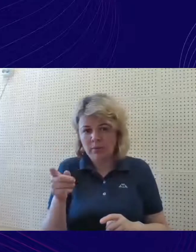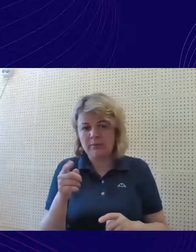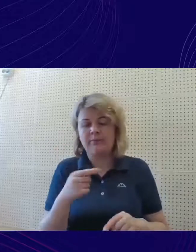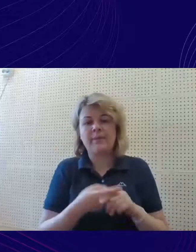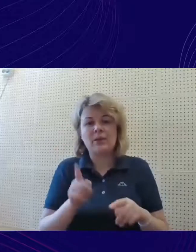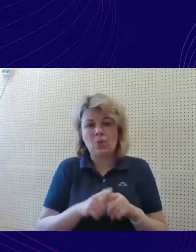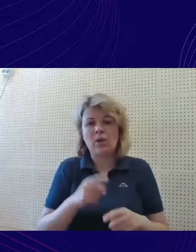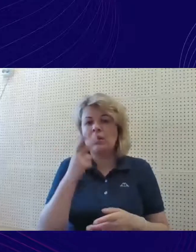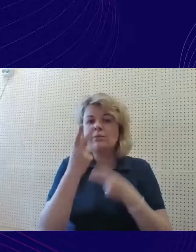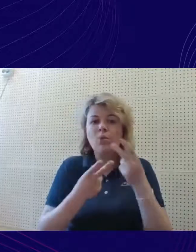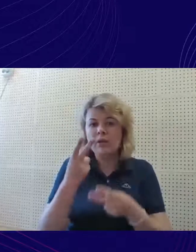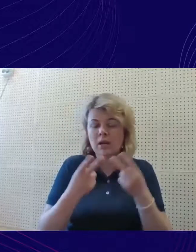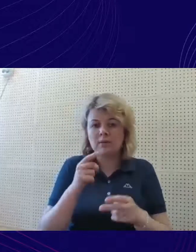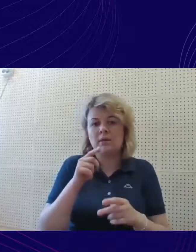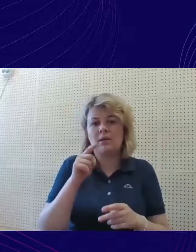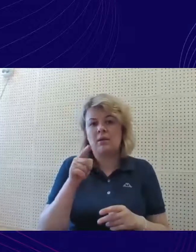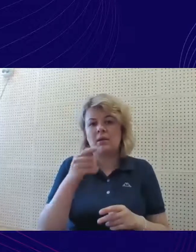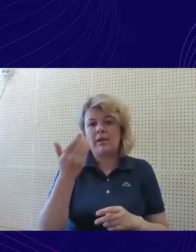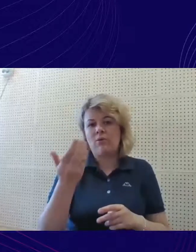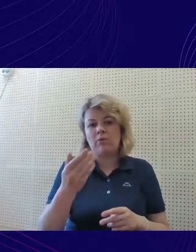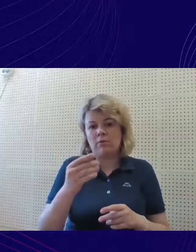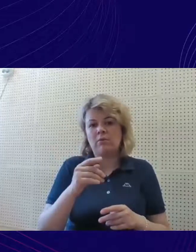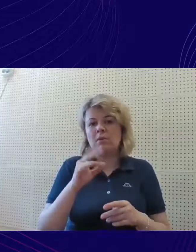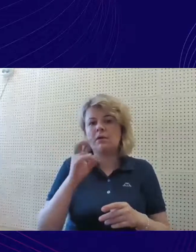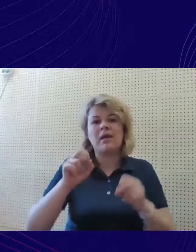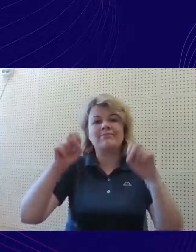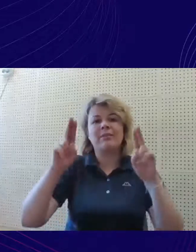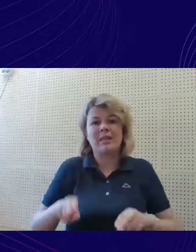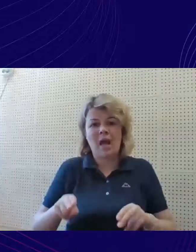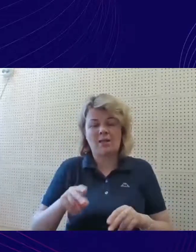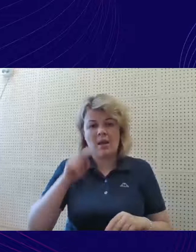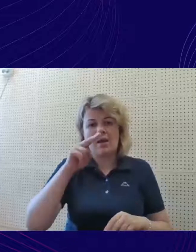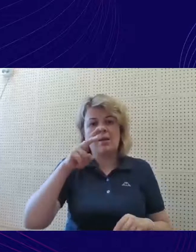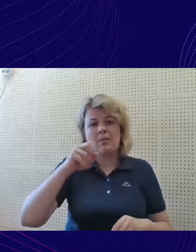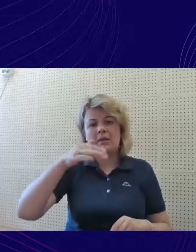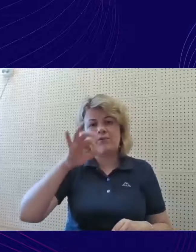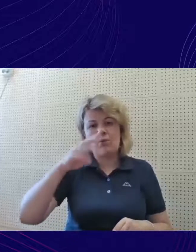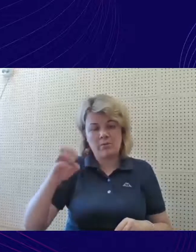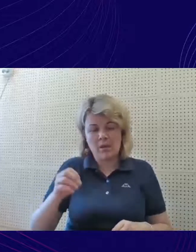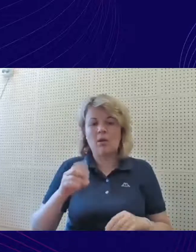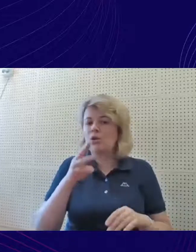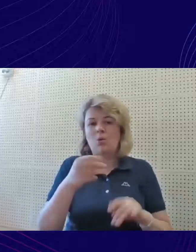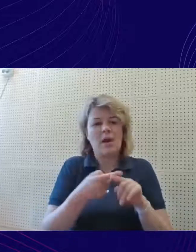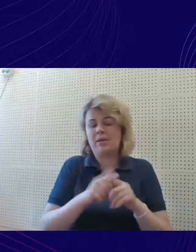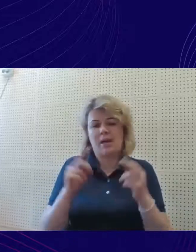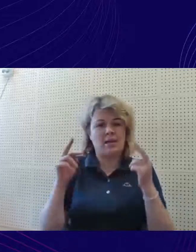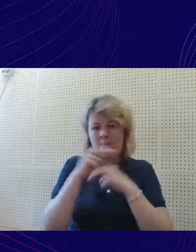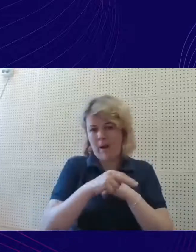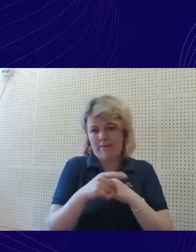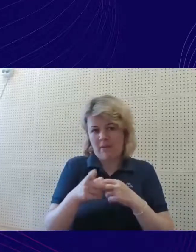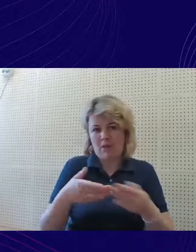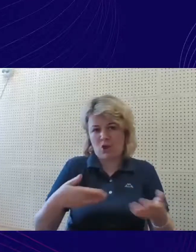которые смотрят его исключительно на специальных платформах, то это неверный подход, потому